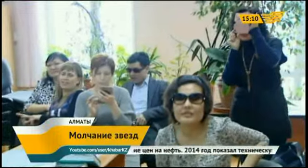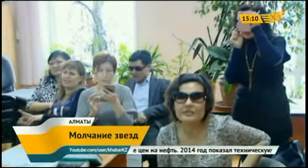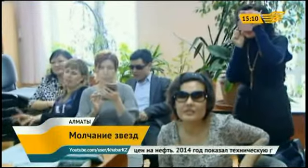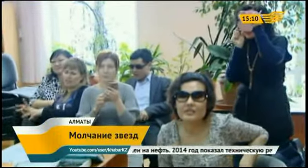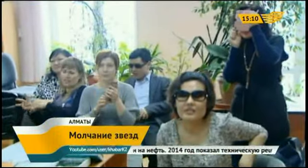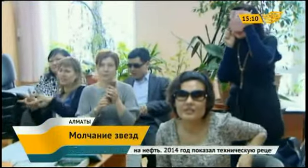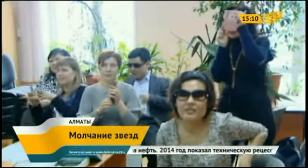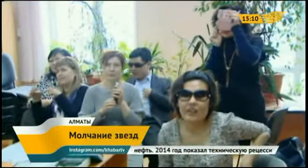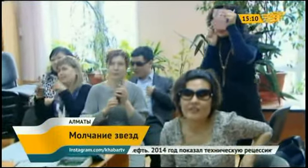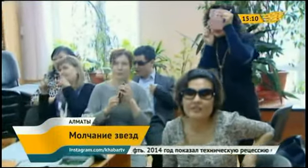как довольно рискованный шаг.